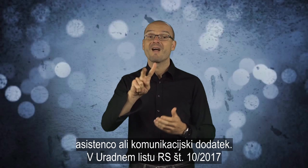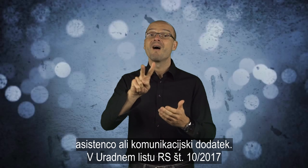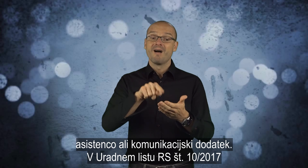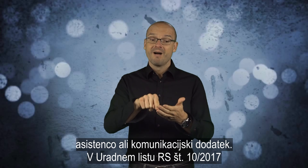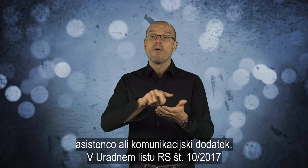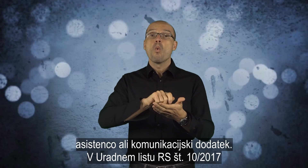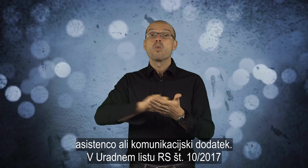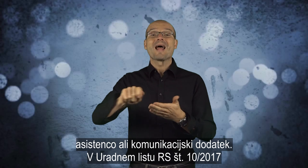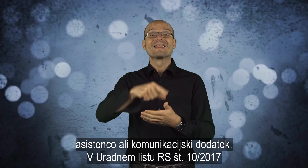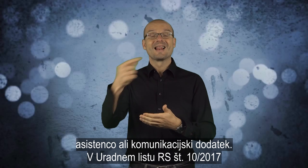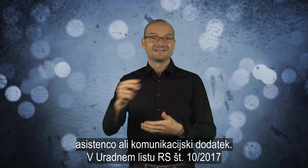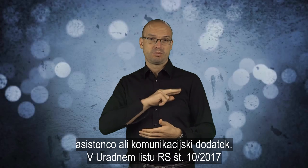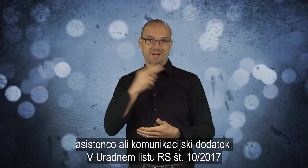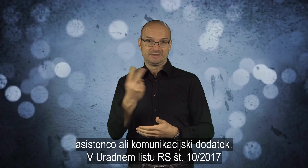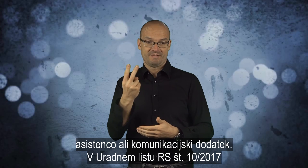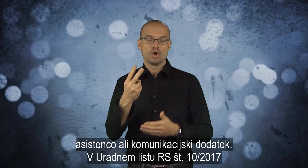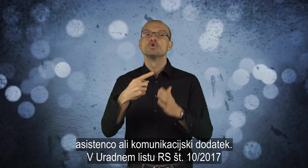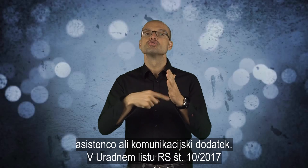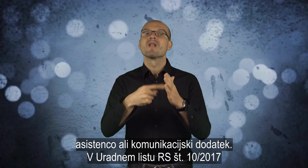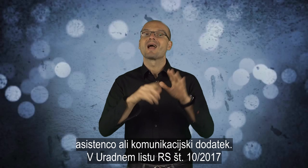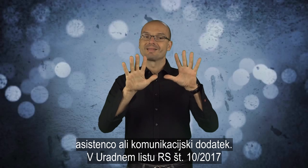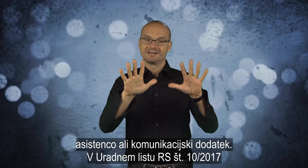V Uradnem listu Republike Slovenije številka